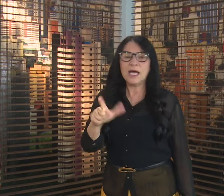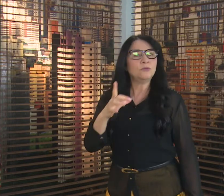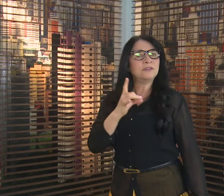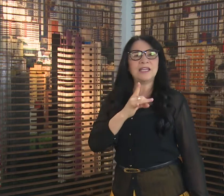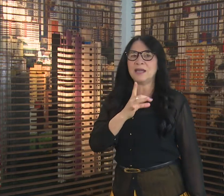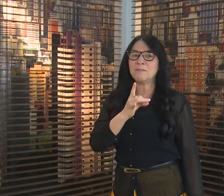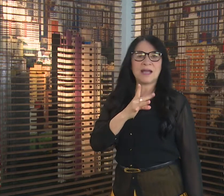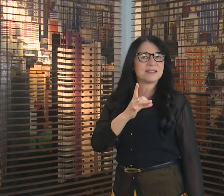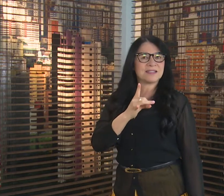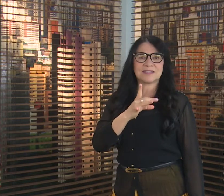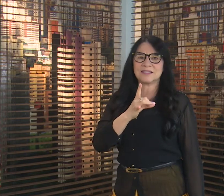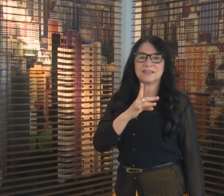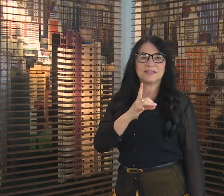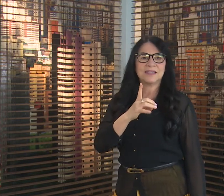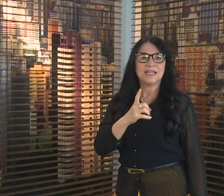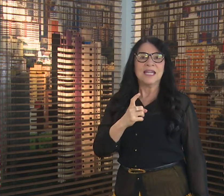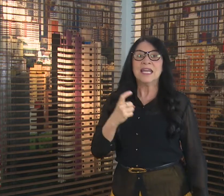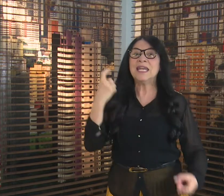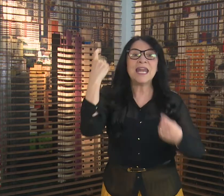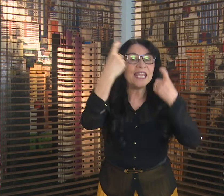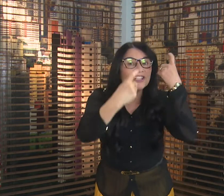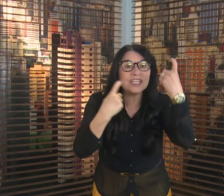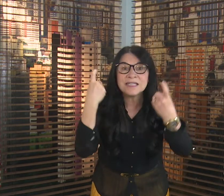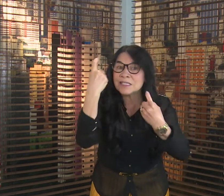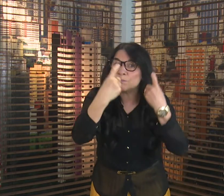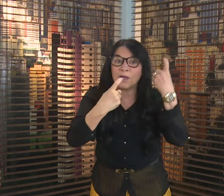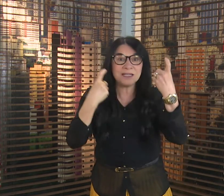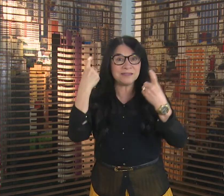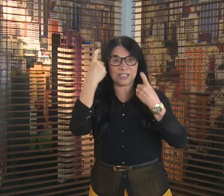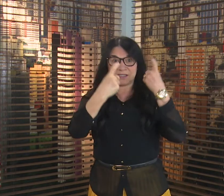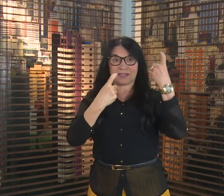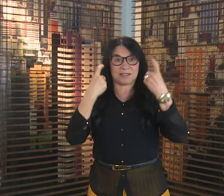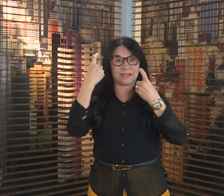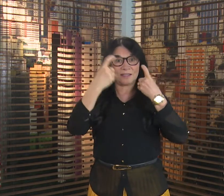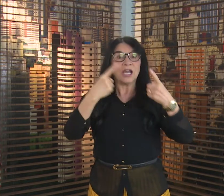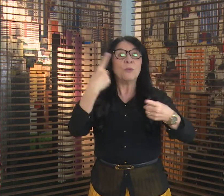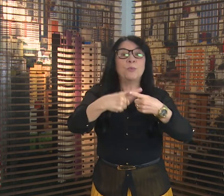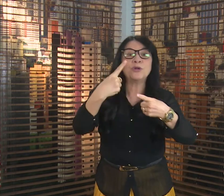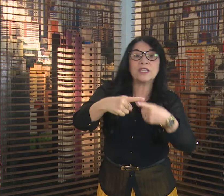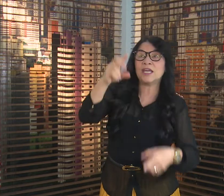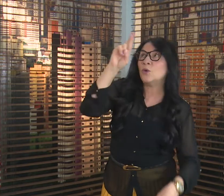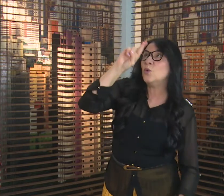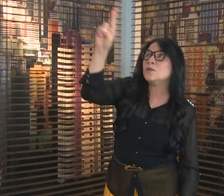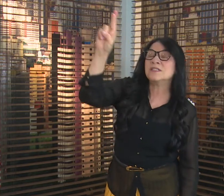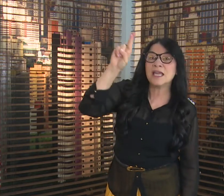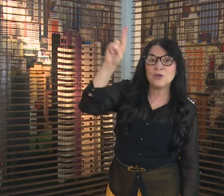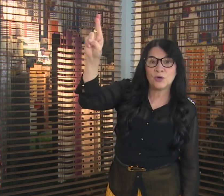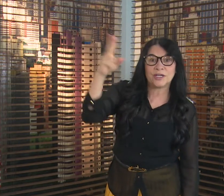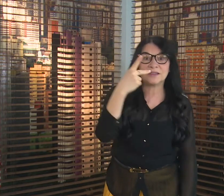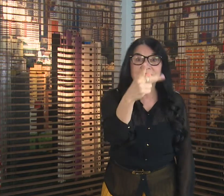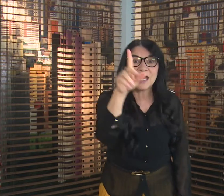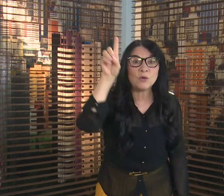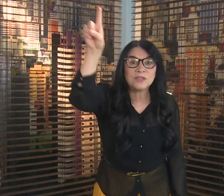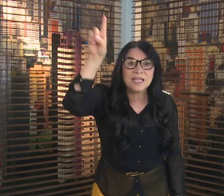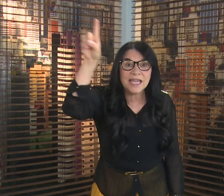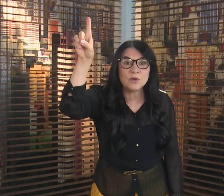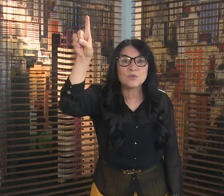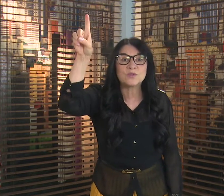não temas, nem te espantes, porque o Senhor teu